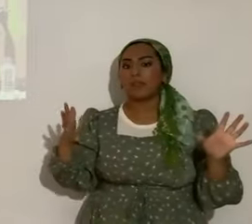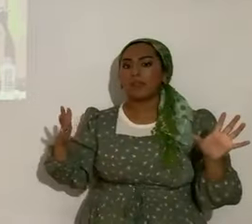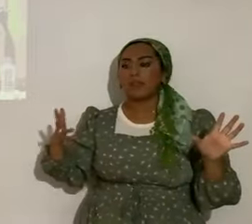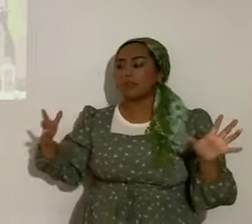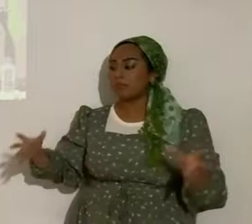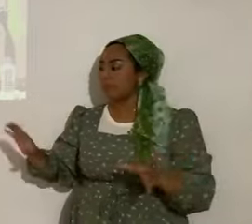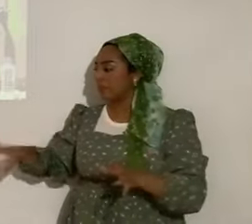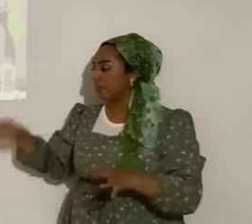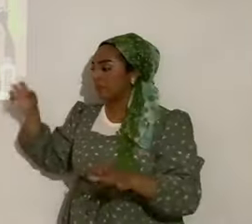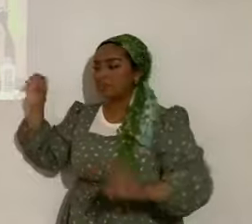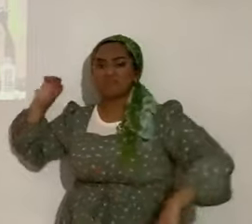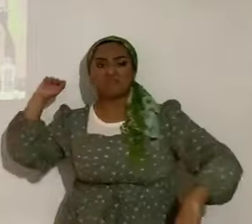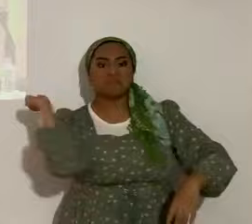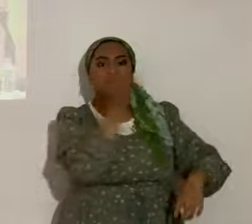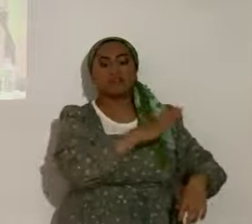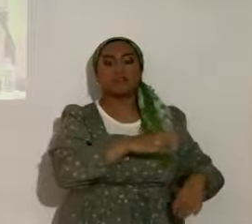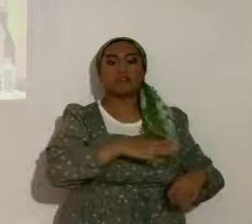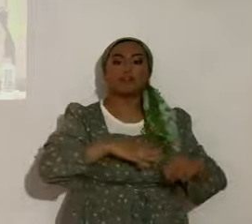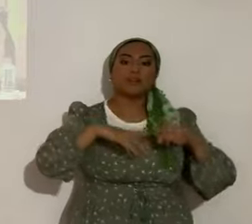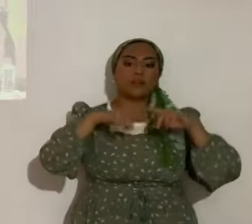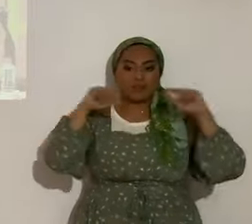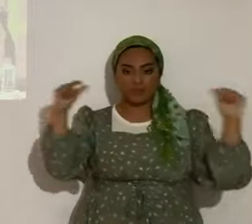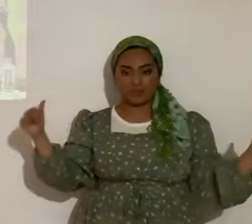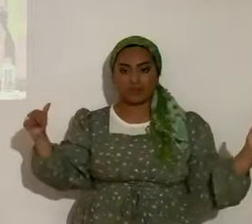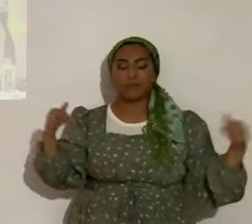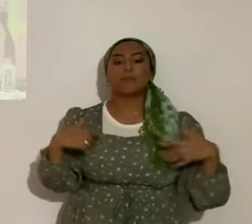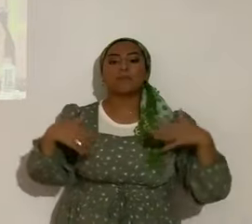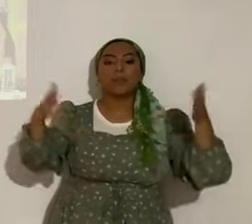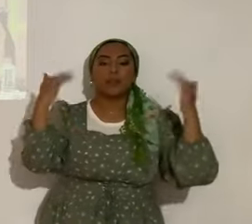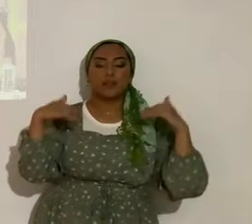aventando las cosas, etcétera, etcétera, etcétera. Ahora,